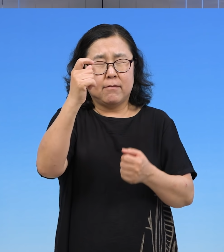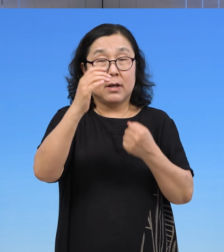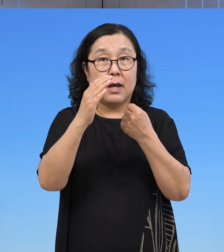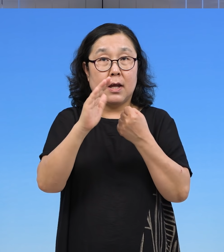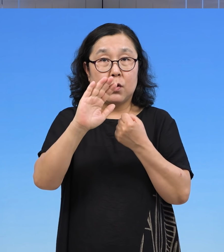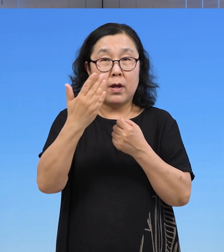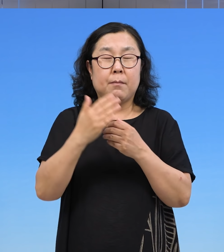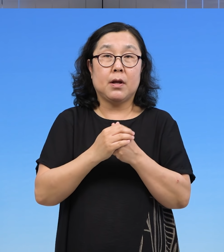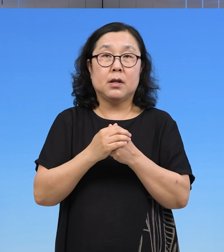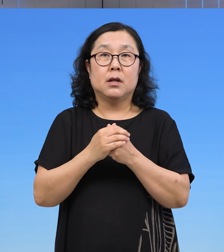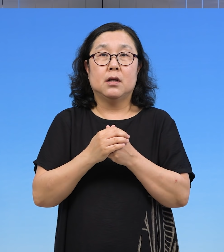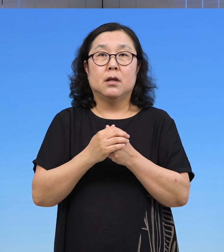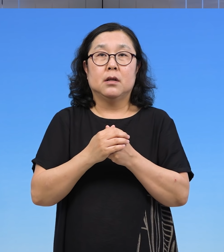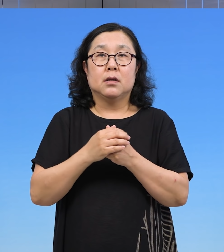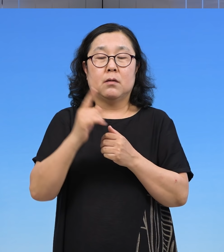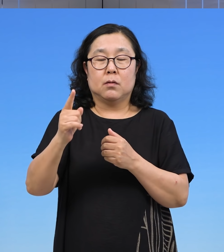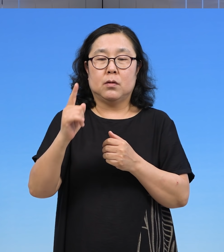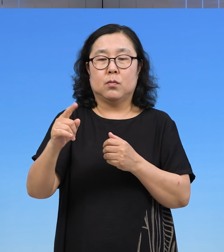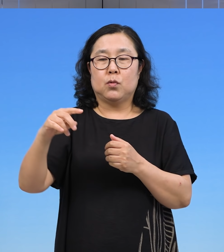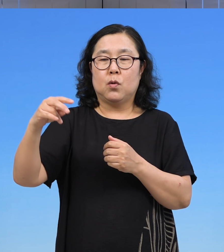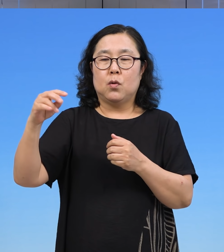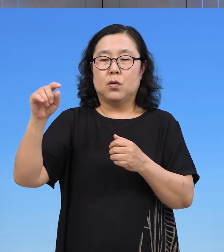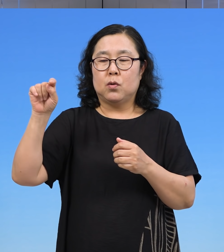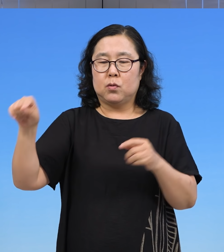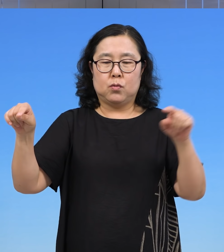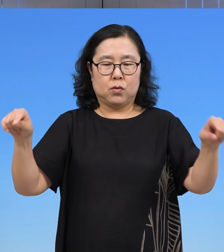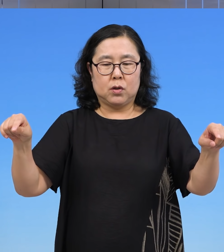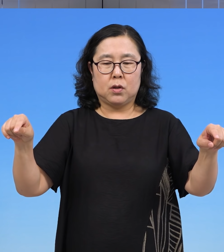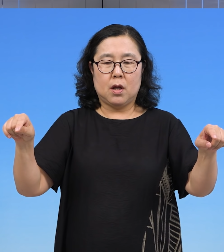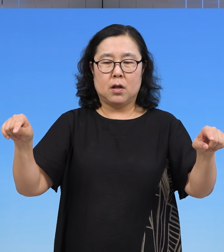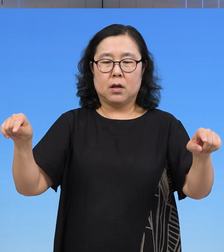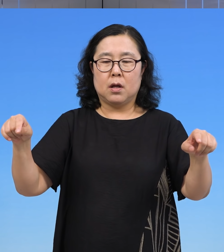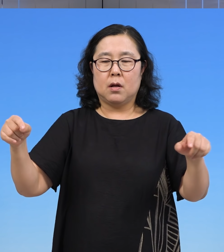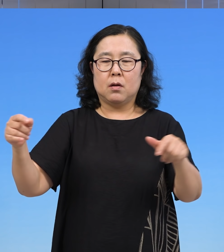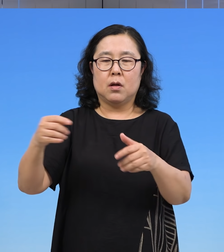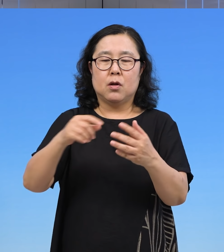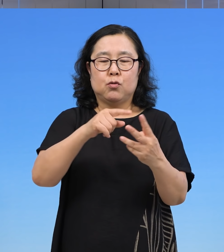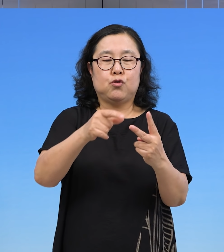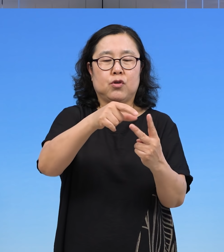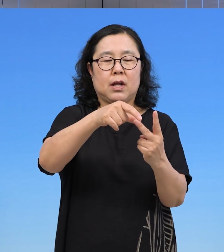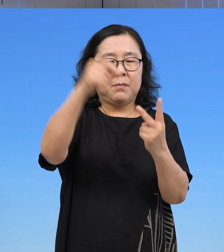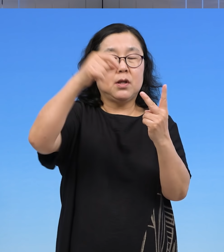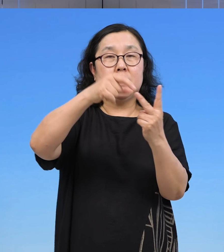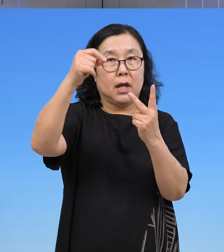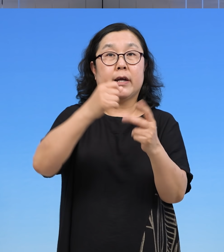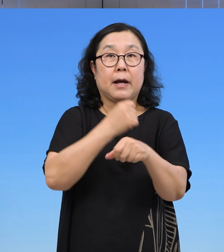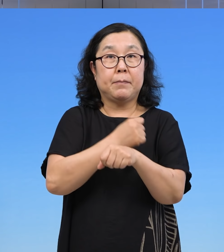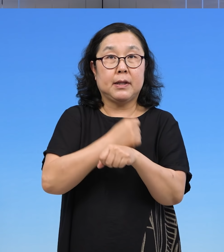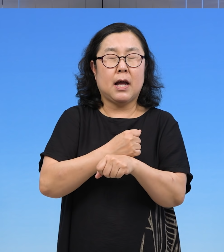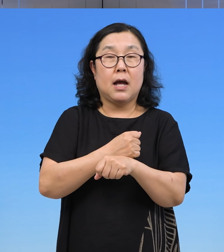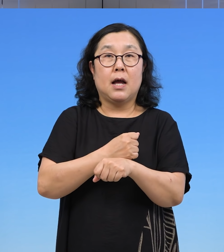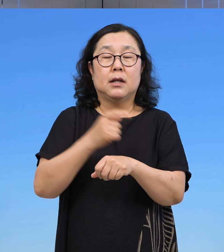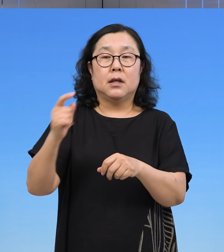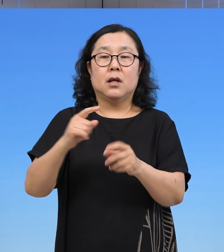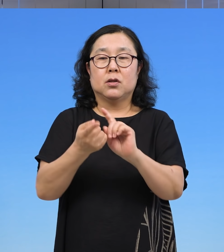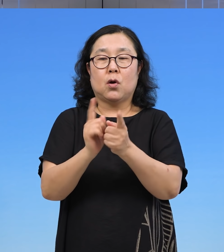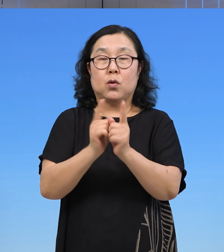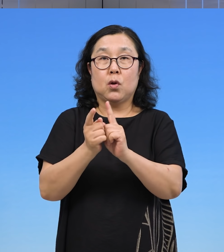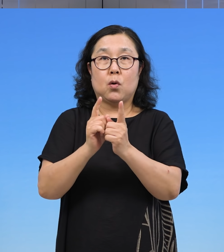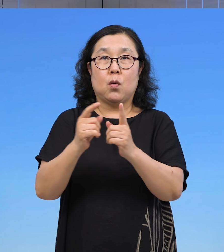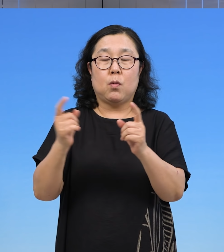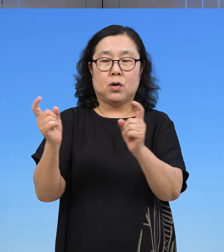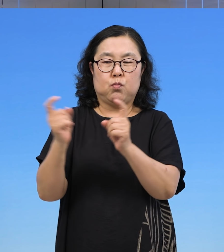경직된 사람들을 보면은요 모 아니면 도예요 이쪽 극단이 아니면 저쪽 극단이 이념도 제가 보면은요 이쪽 극단의